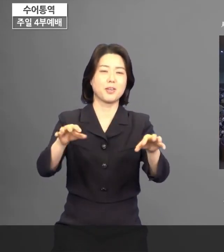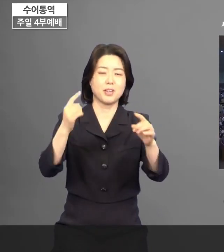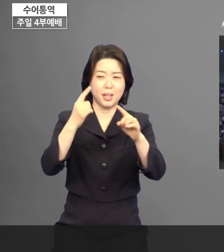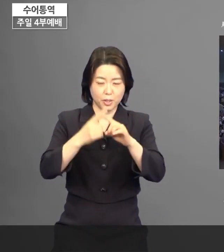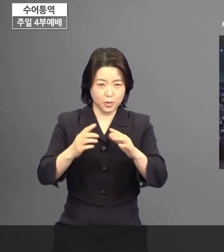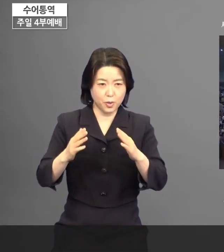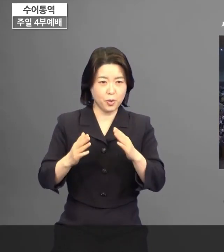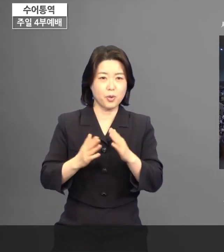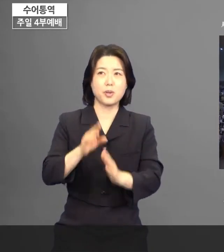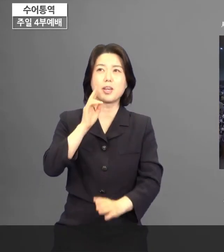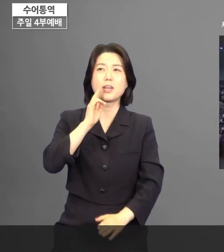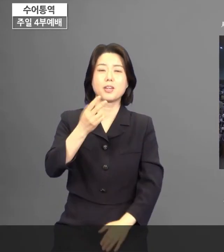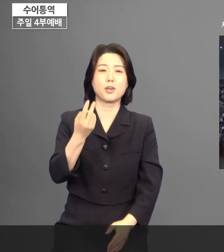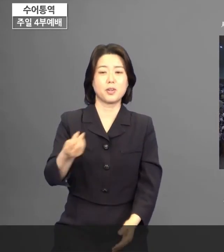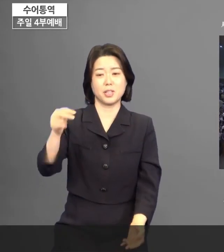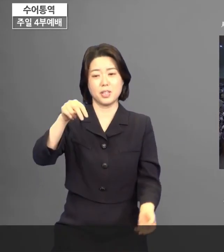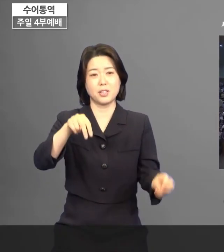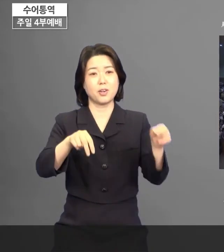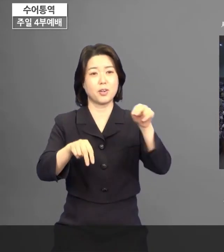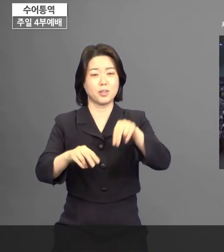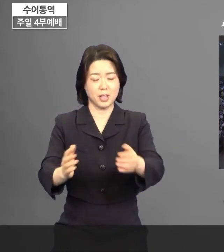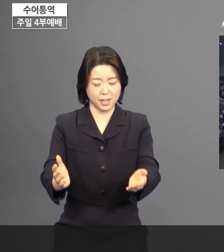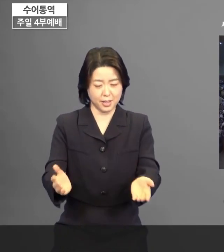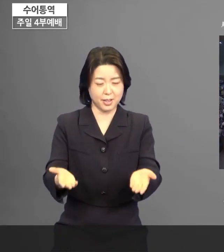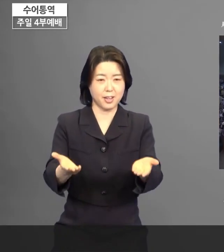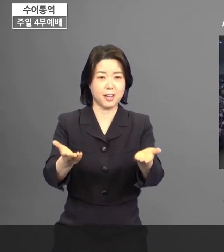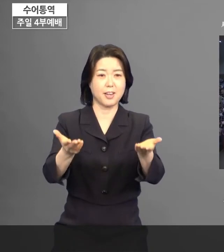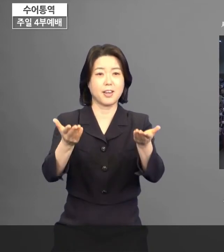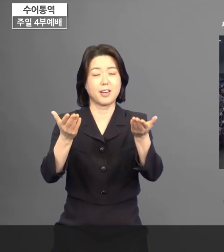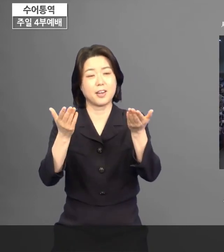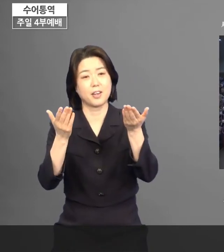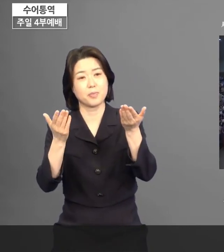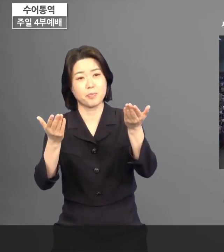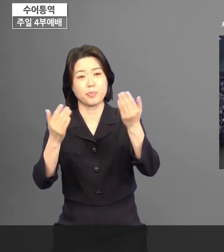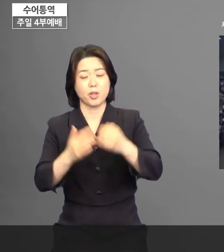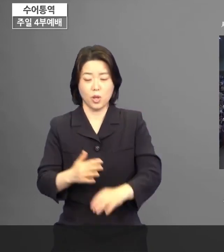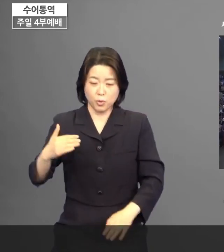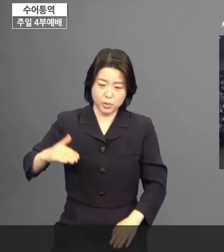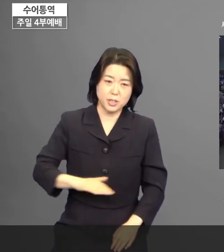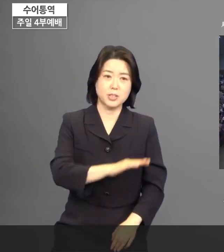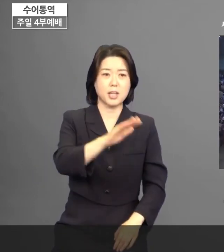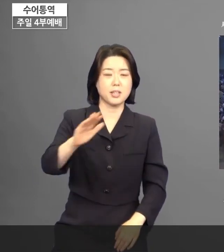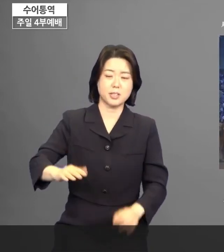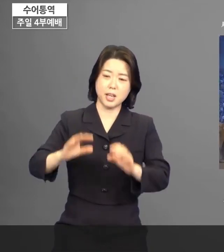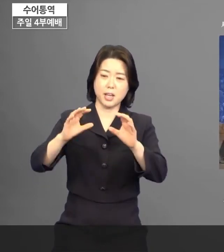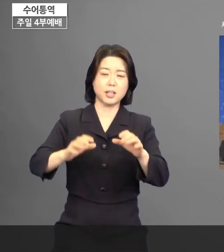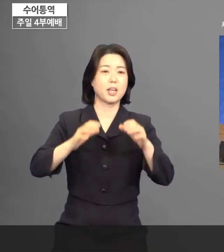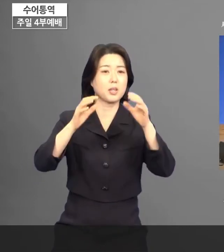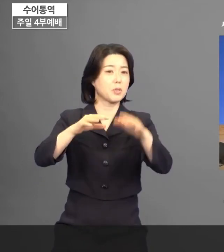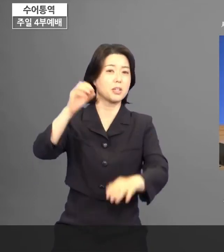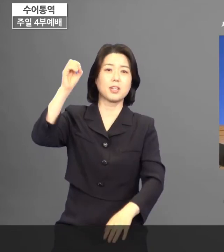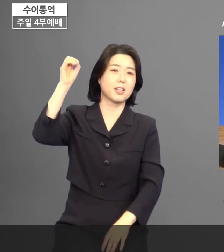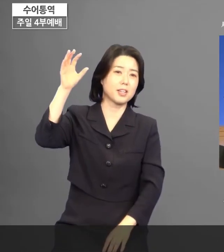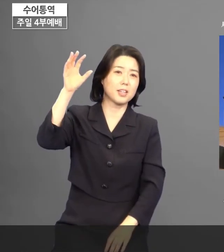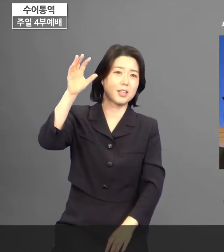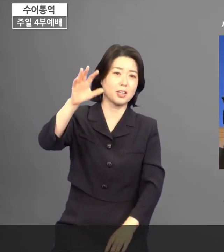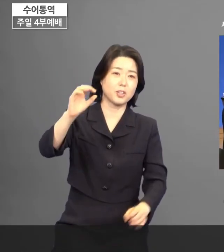자리에서 교회여 우리 일어나라. 세상의 빛입니다. 우리 세상의 빛,